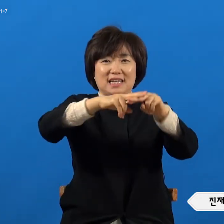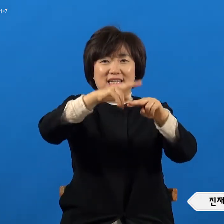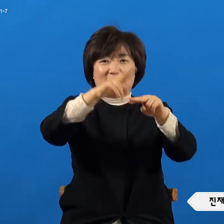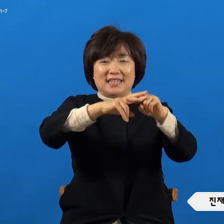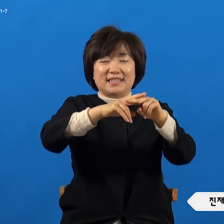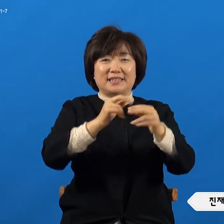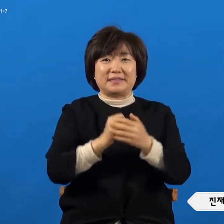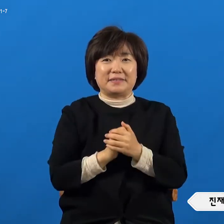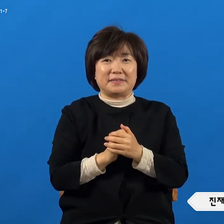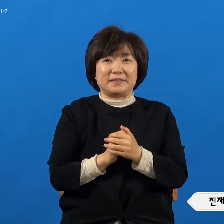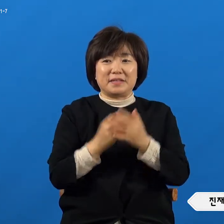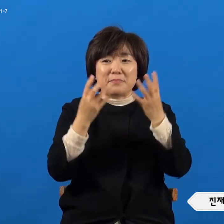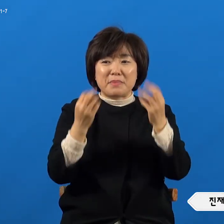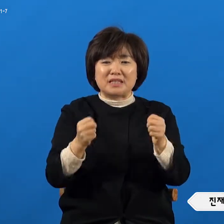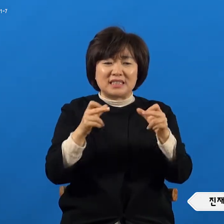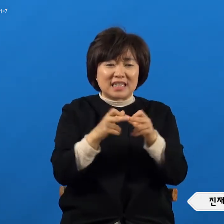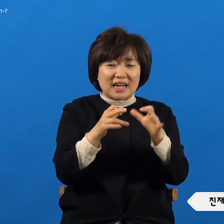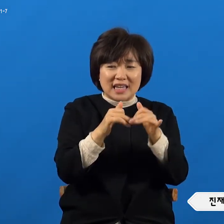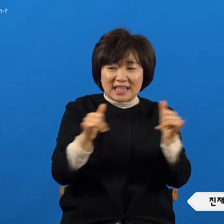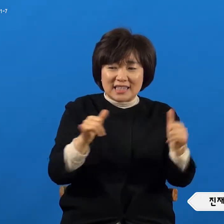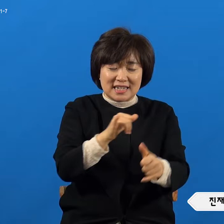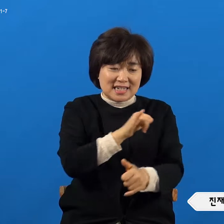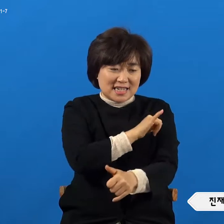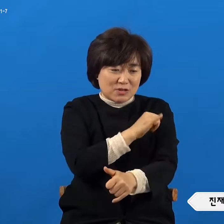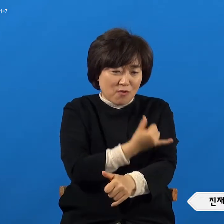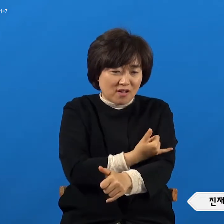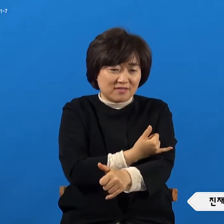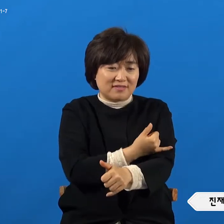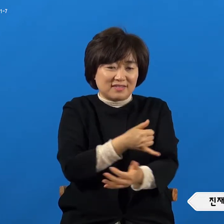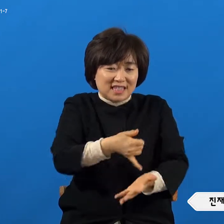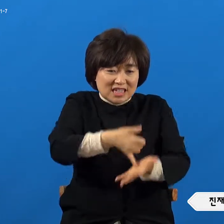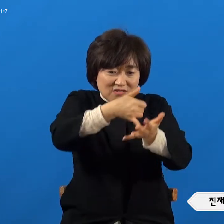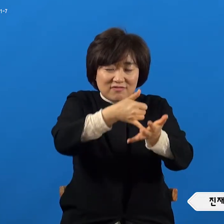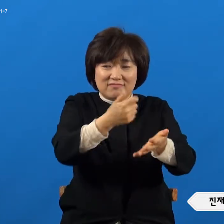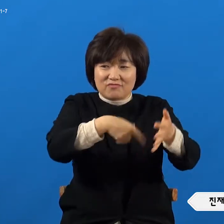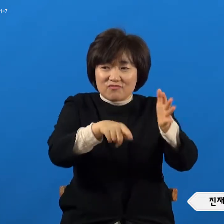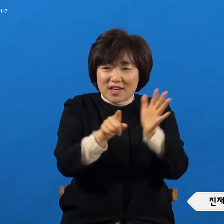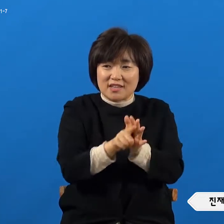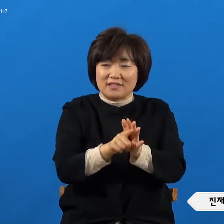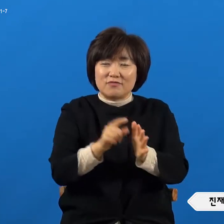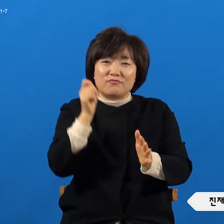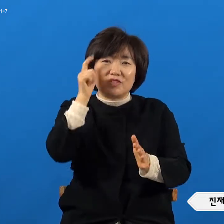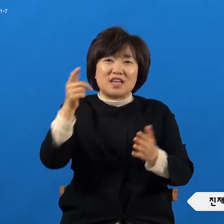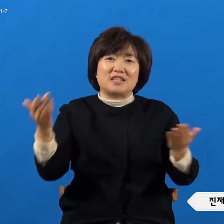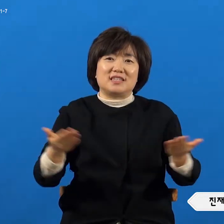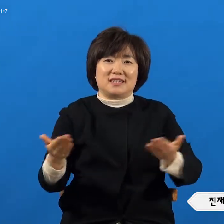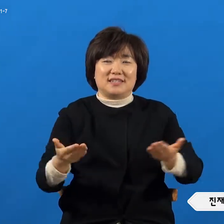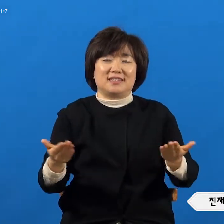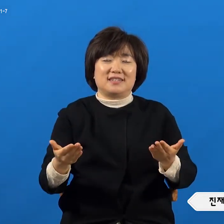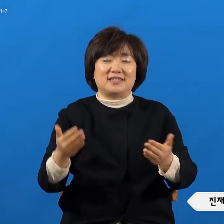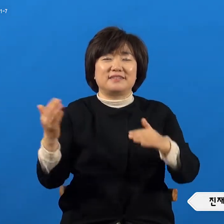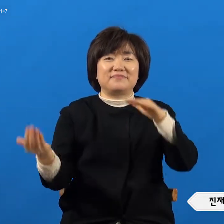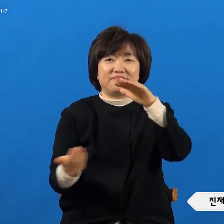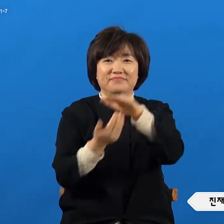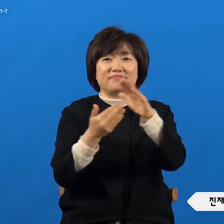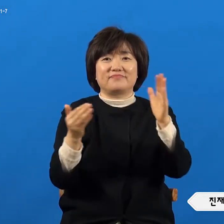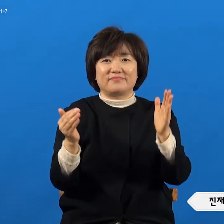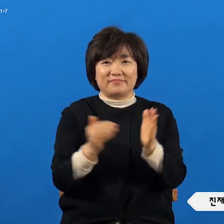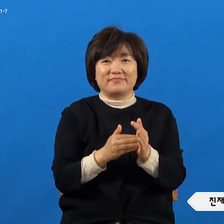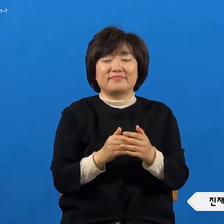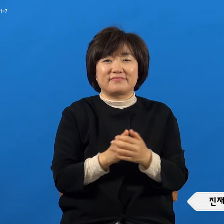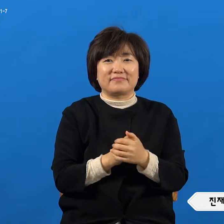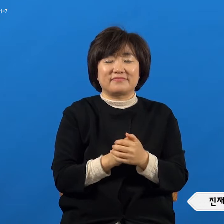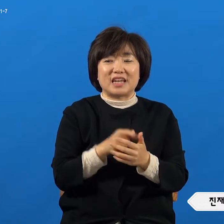되고, 많은 장애인들의 인권을 향해 위대한 일들을 움직이게 됩니다. 그가